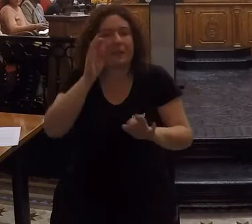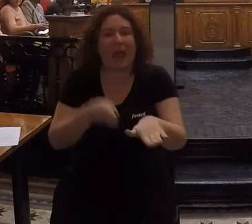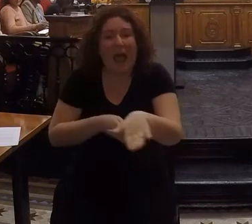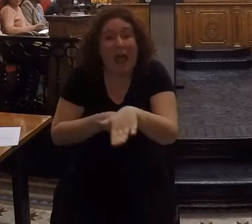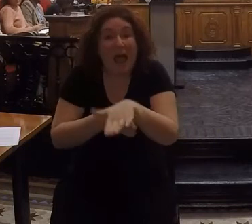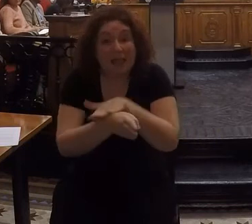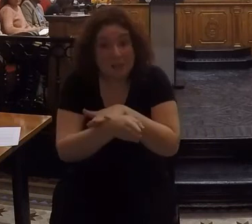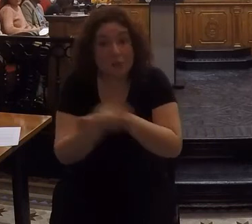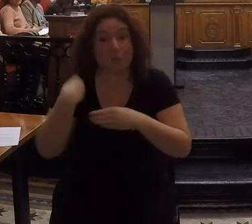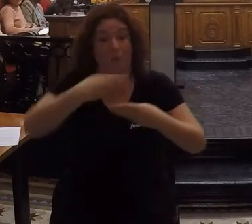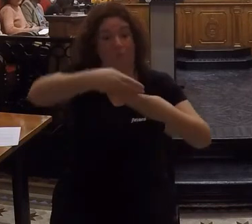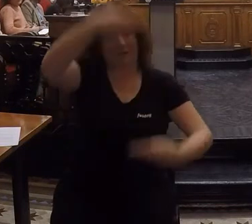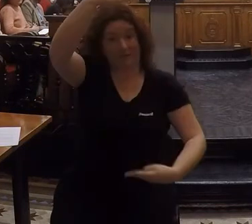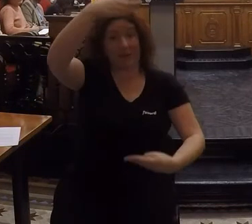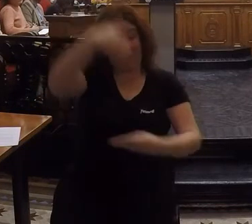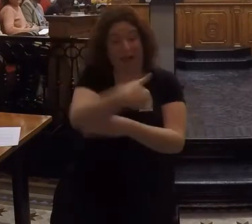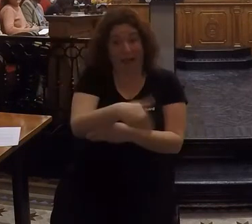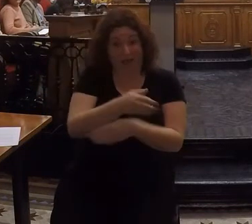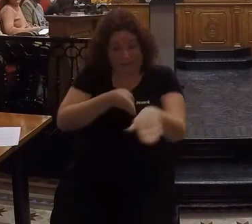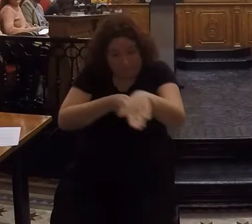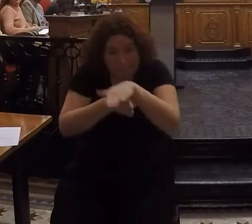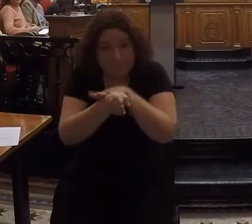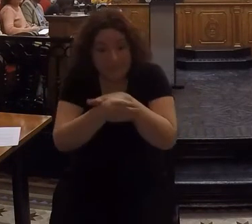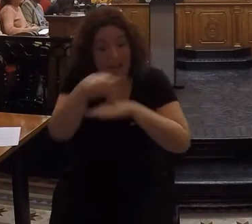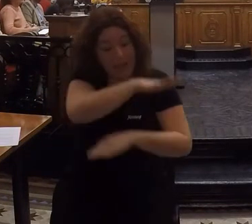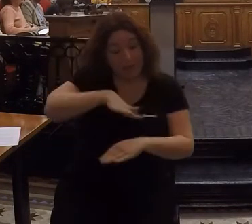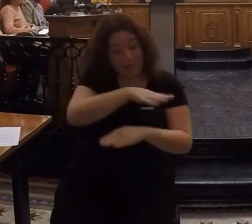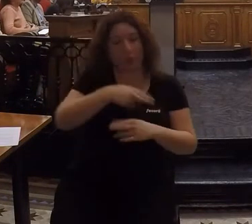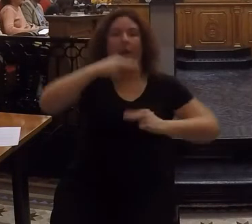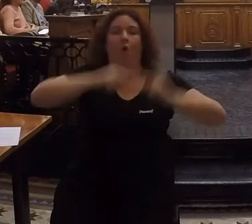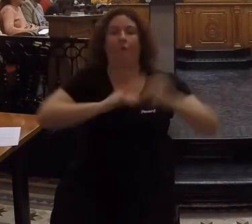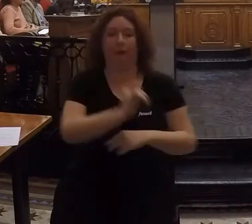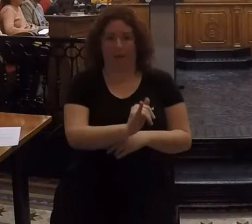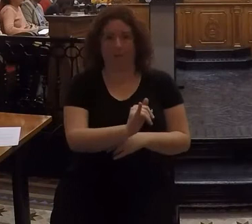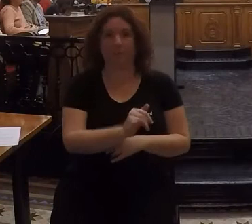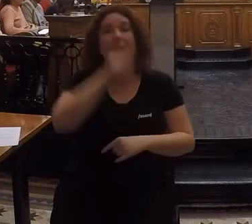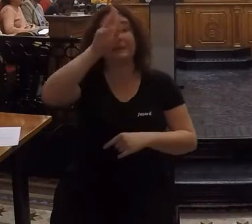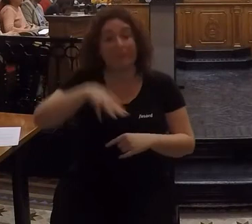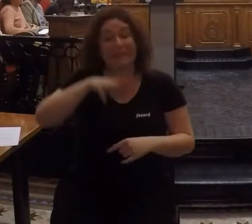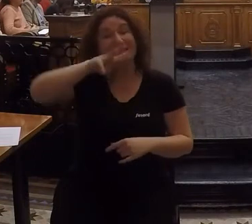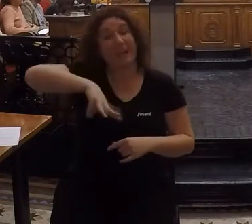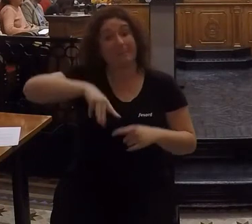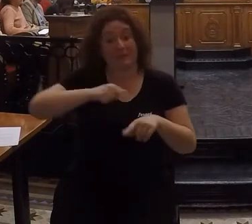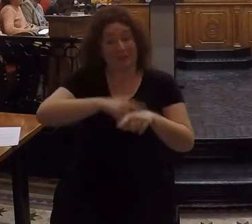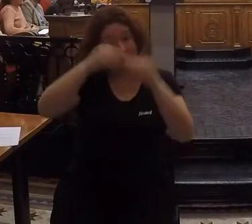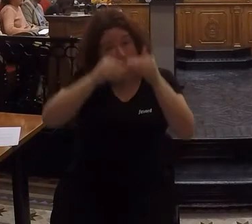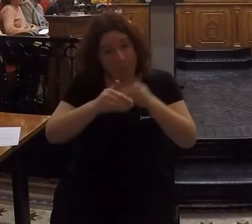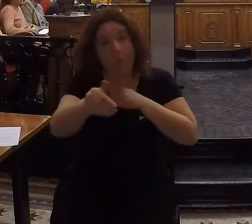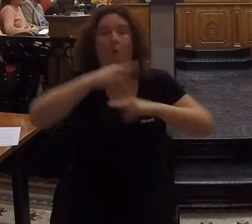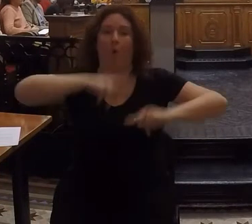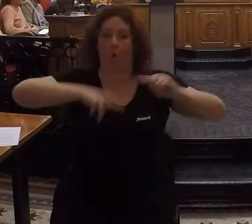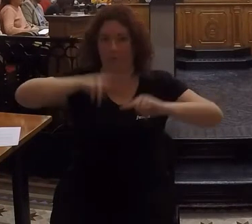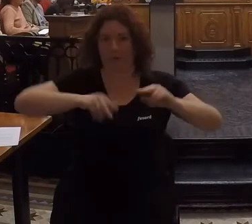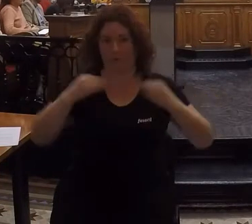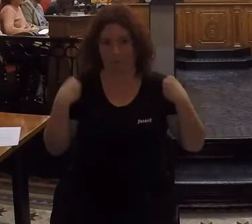alineación de la fachada por la parte de la vía pública objeto de las obras, que la duración de dichas obras sea superior a 3 meses, que durante dicho periodo